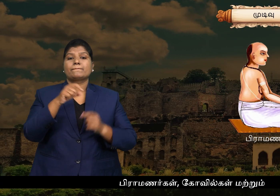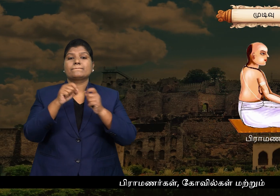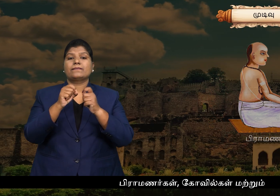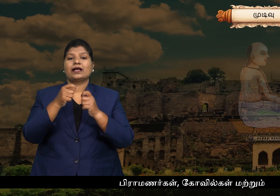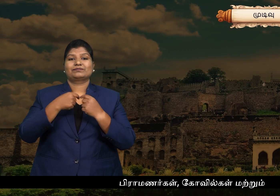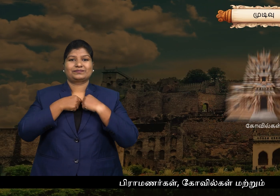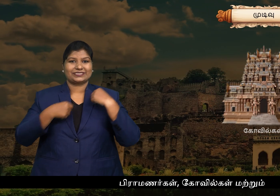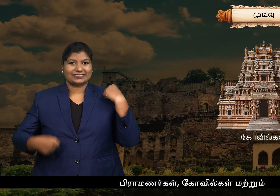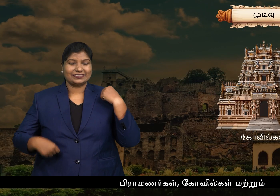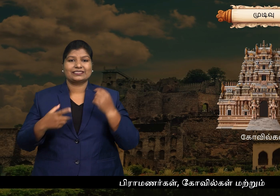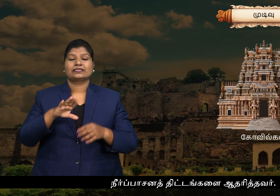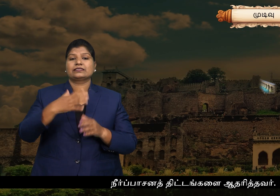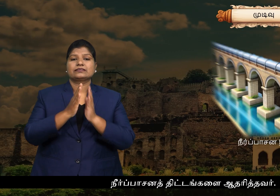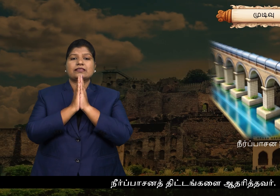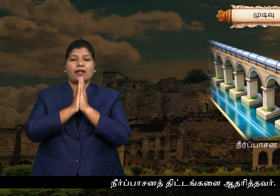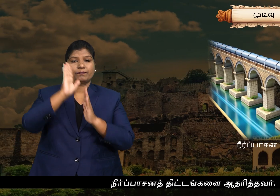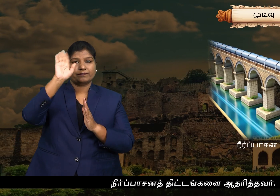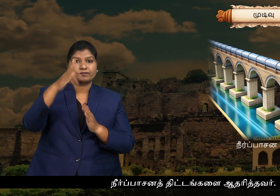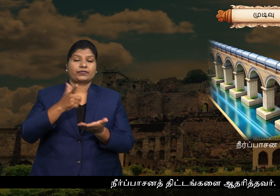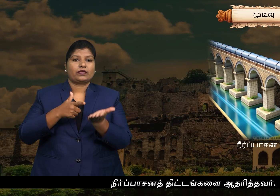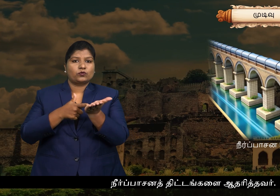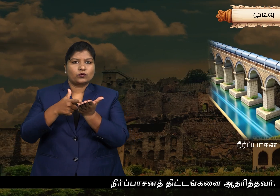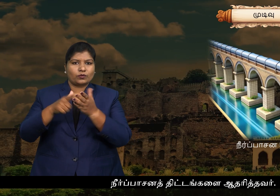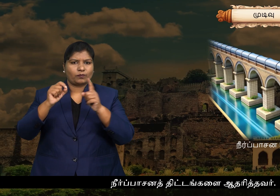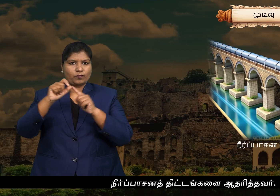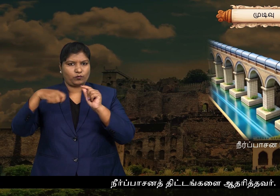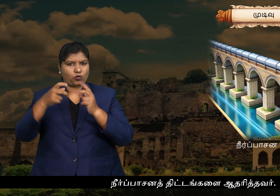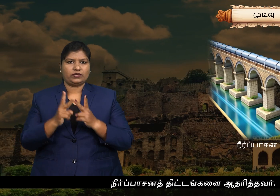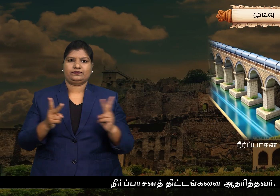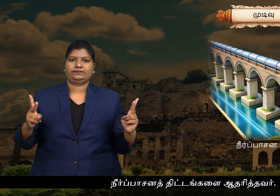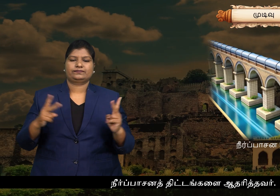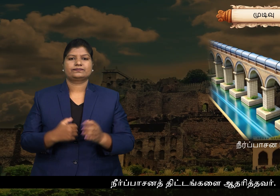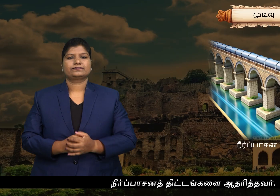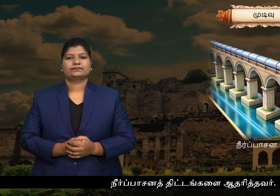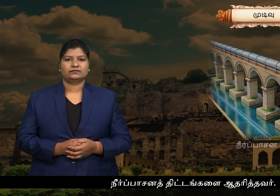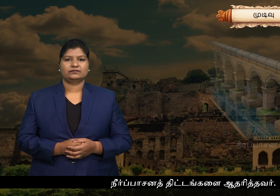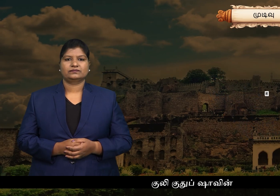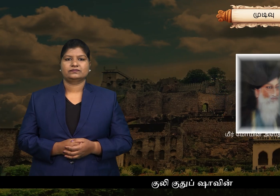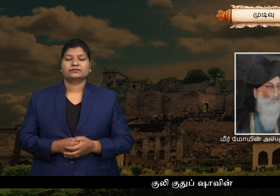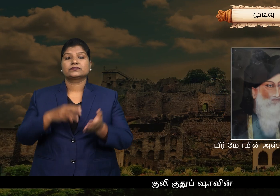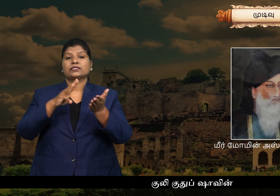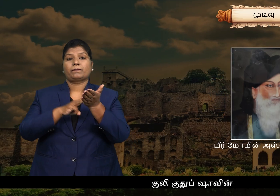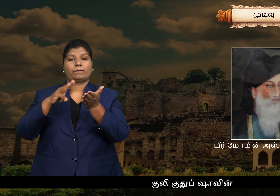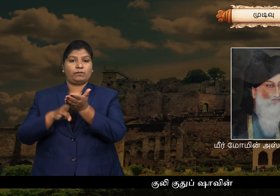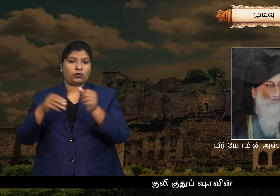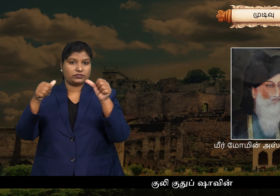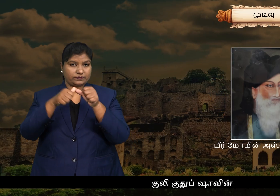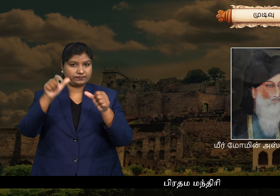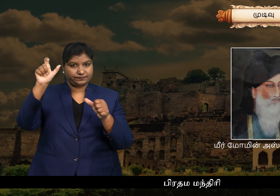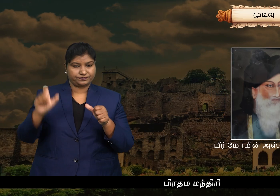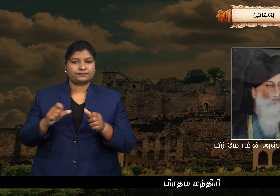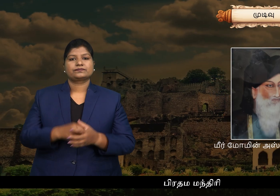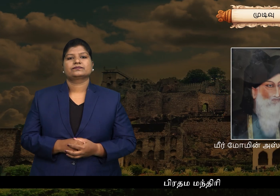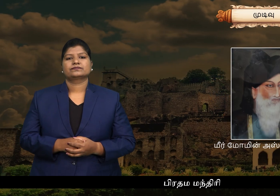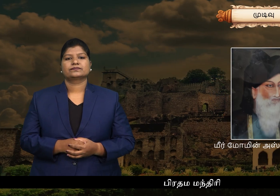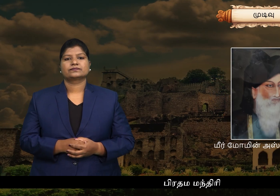பிராமணர்கள், கோவில்கள் மற்றும் நீர்ப்பாசன திட்டங்களை ஆதரித்தவர். குலி குதுப் ஷாவின்